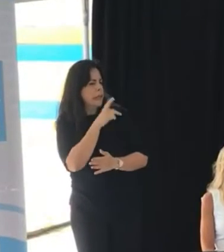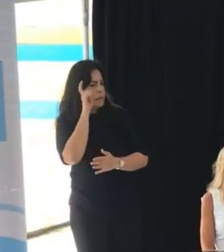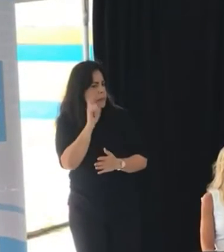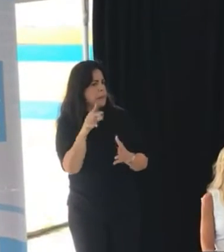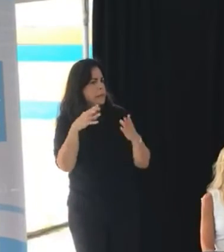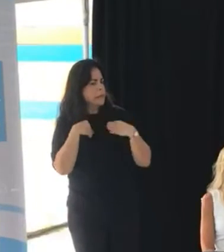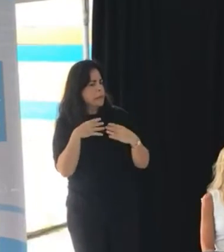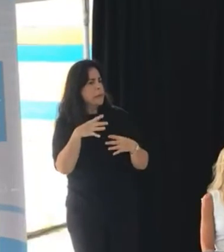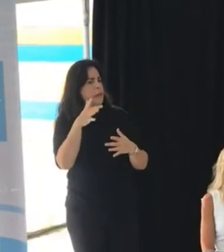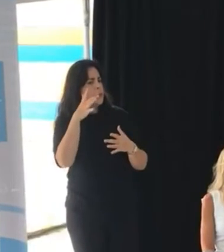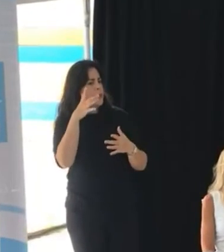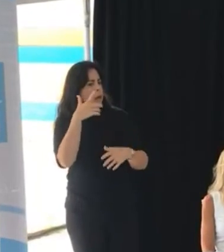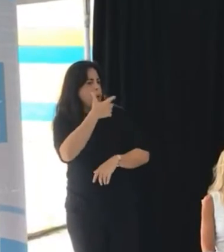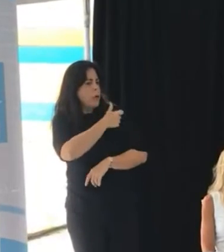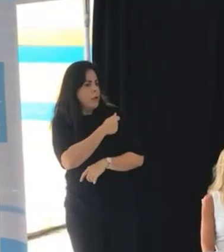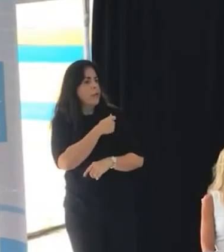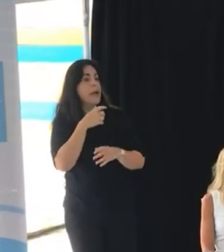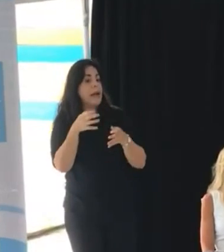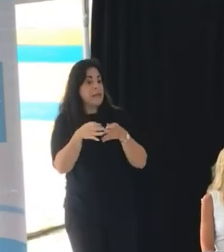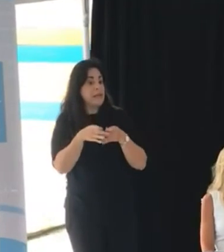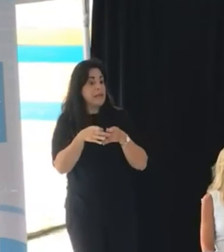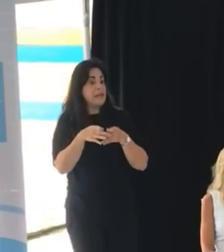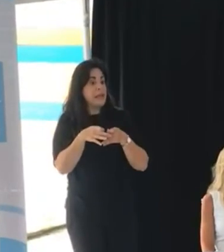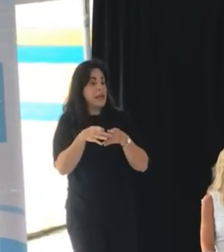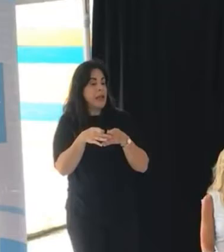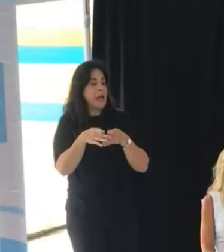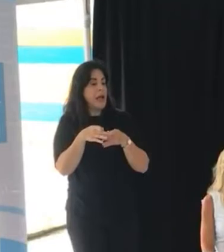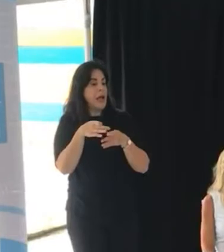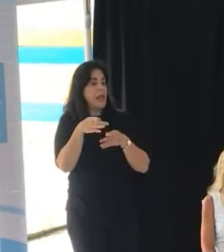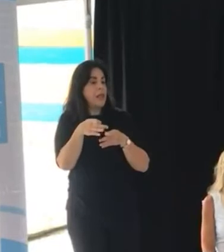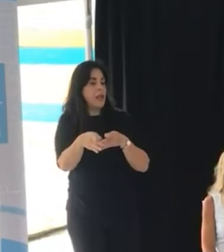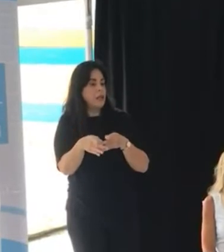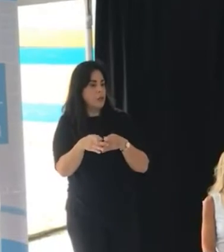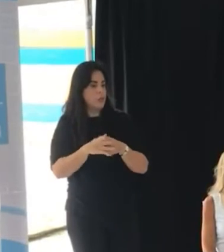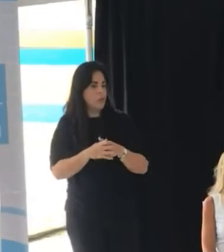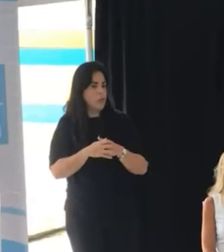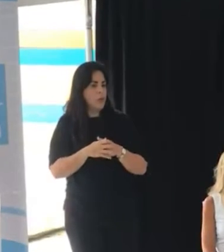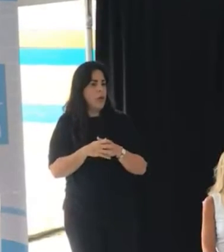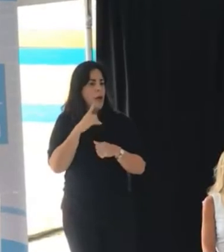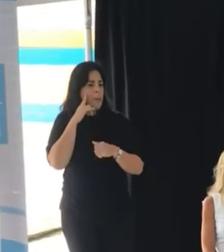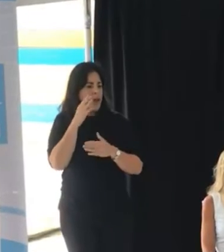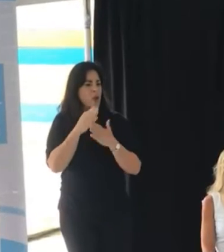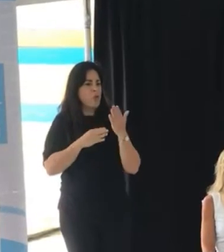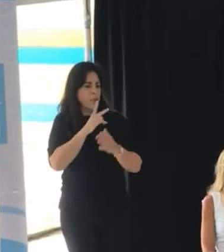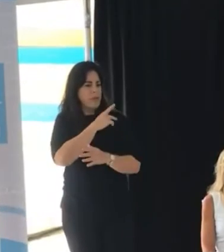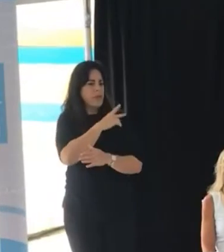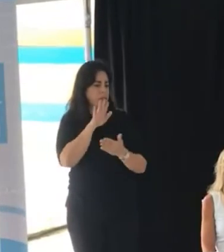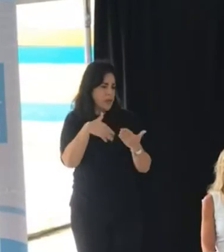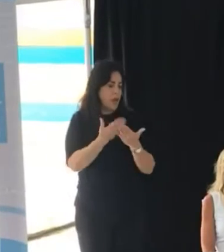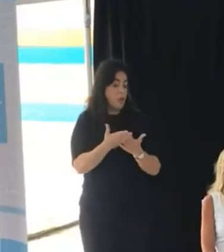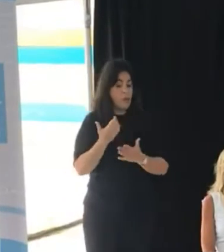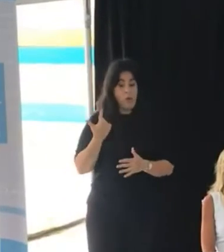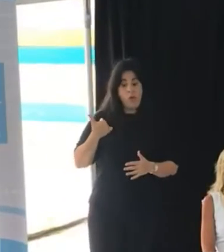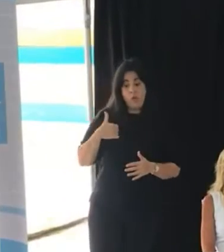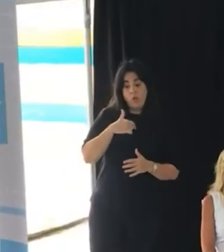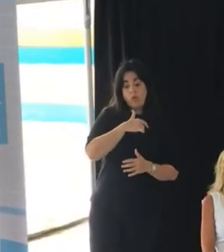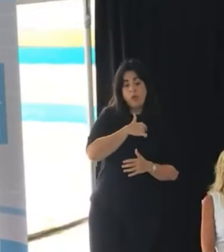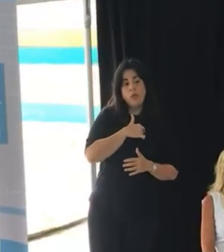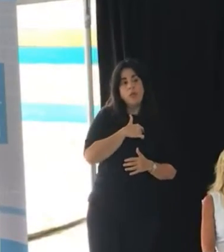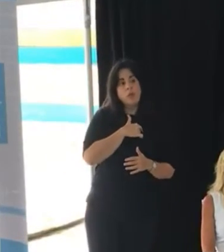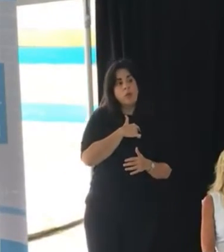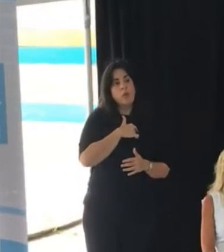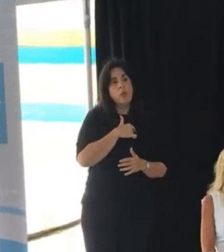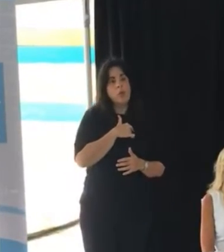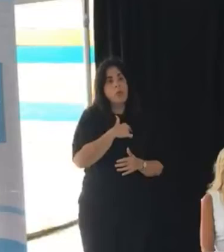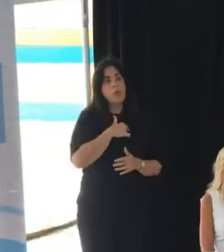y se adelantaron de una segunda dosis unas cantidades para unos pacientes que llegaron. Nosotros, ¿verdad? Cuando